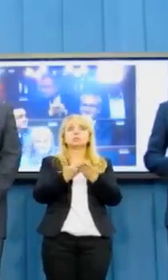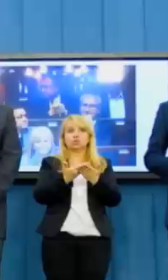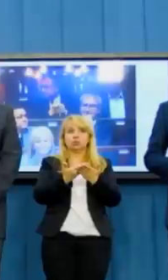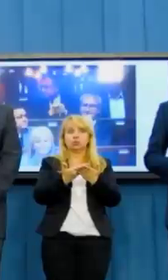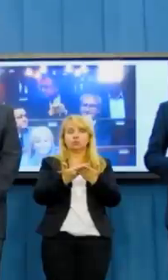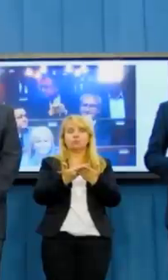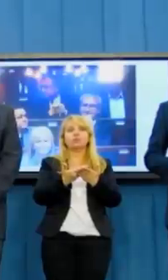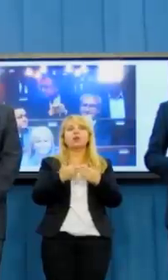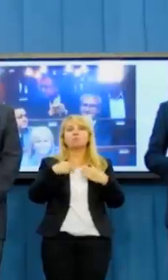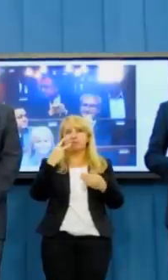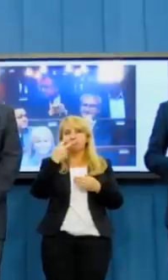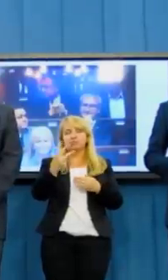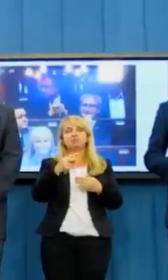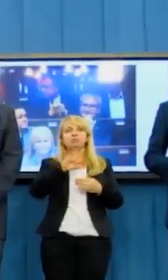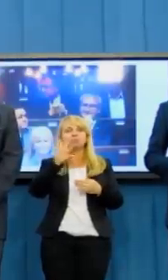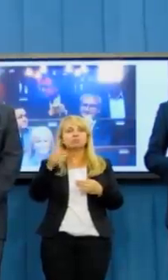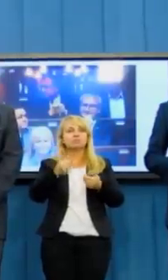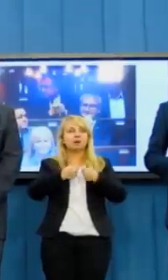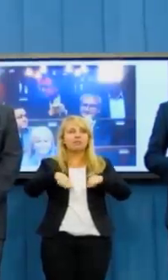już spadł na samo dno.